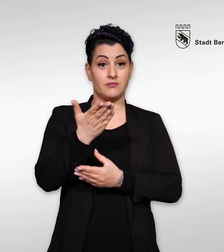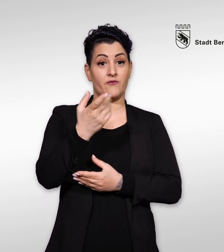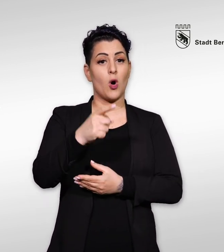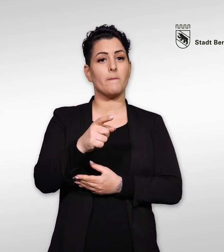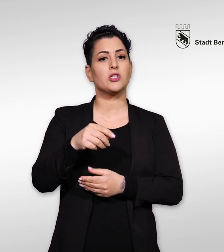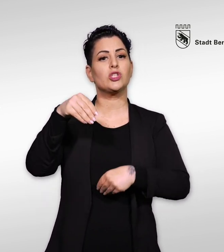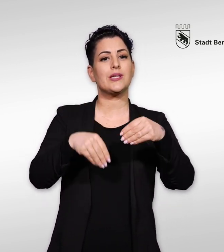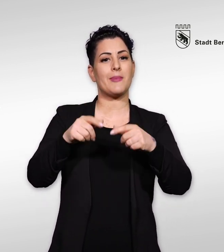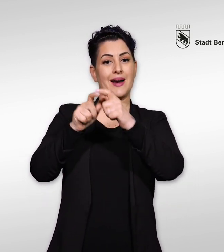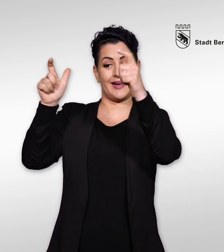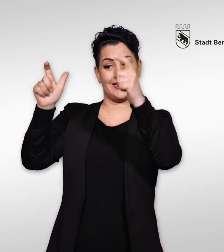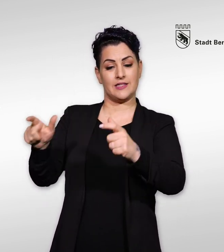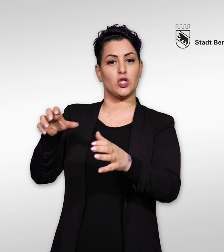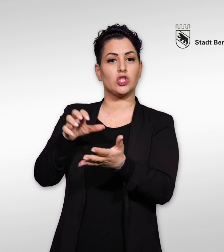bekommen Sie beim Stimmregister der Stadt Bern.